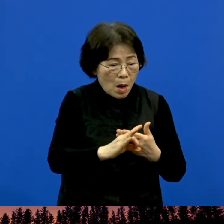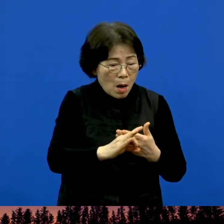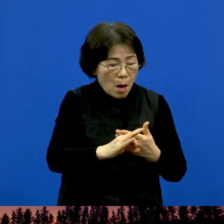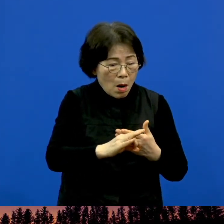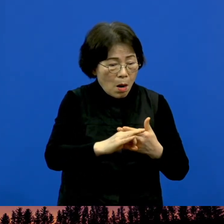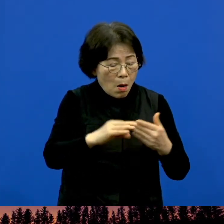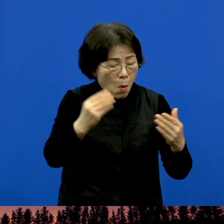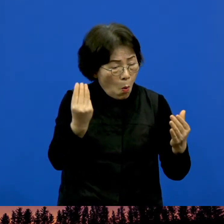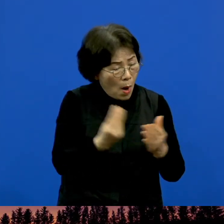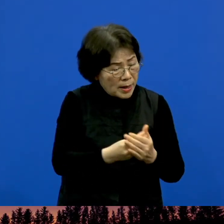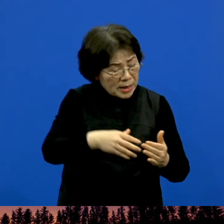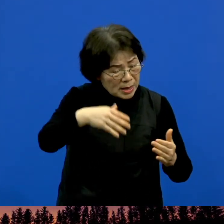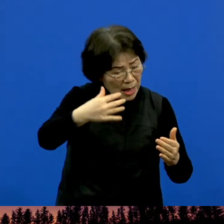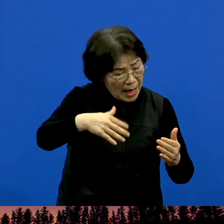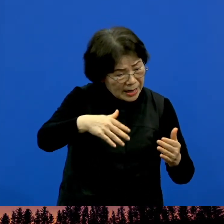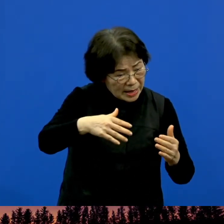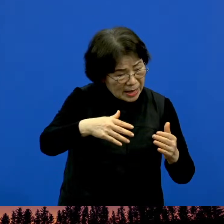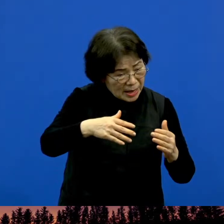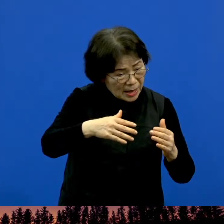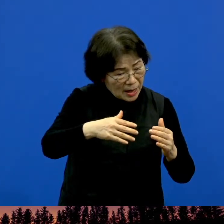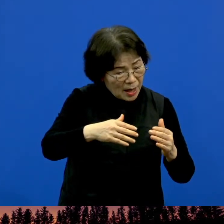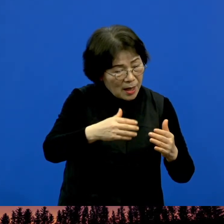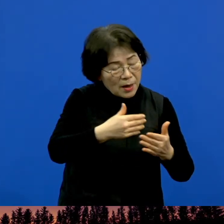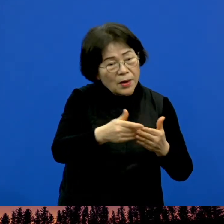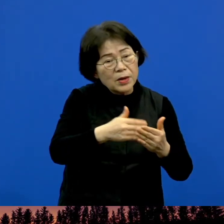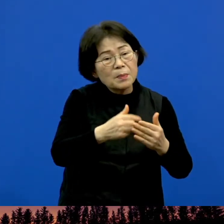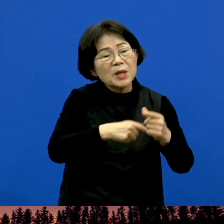그런데 그 미완성이 다른 사람 완성보다 더 높은 거예요.